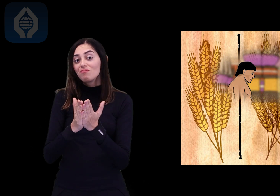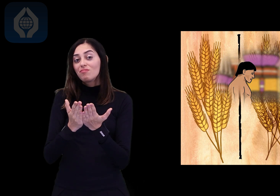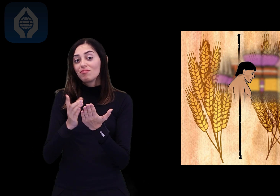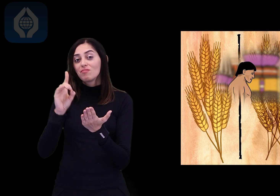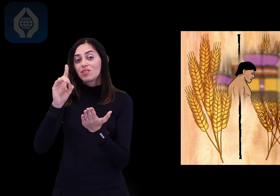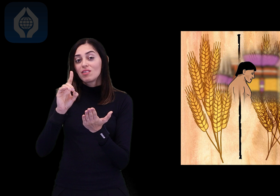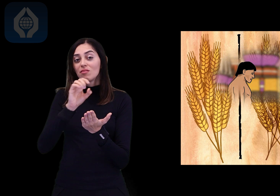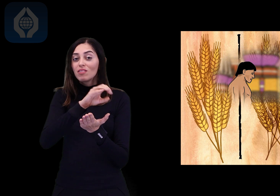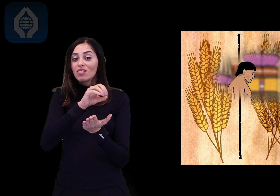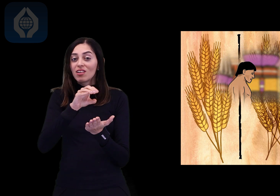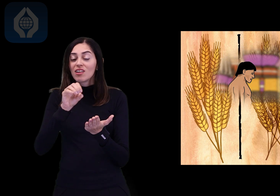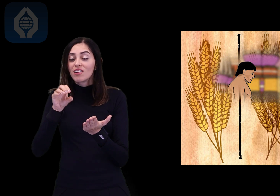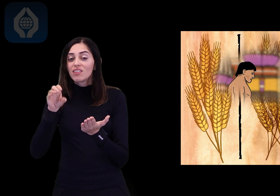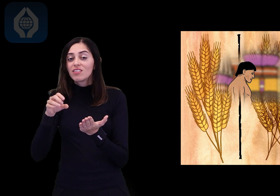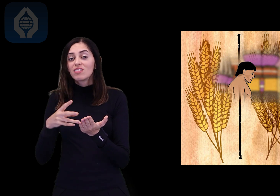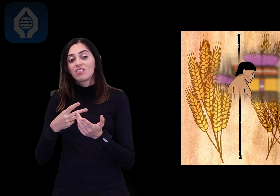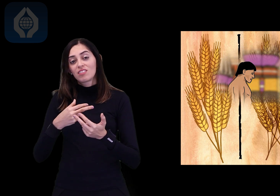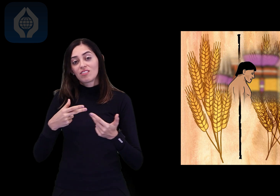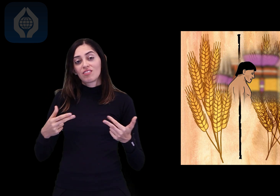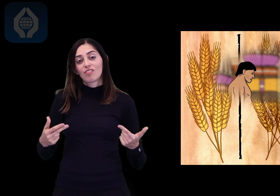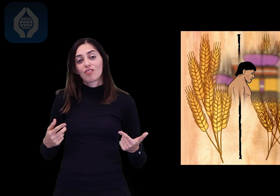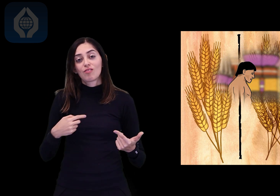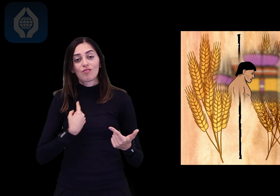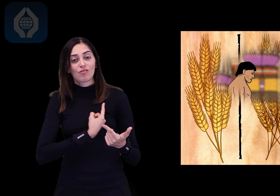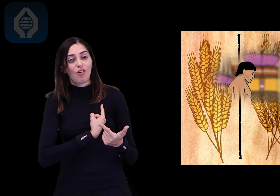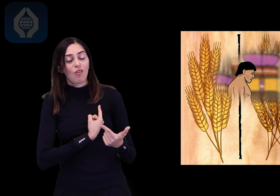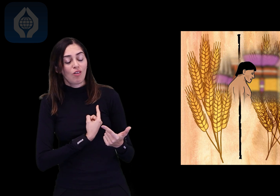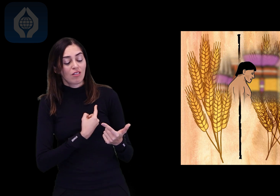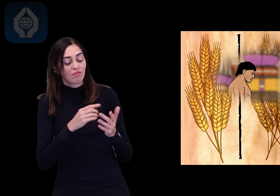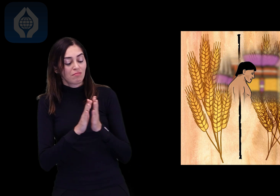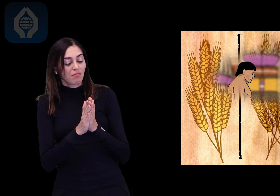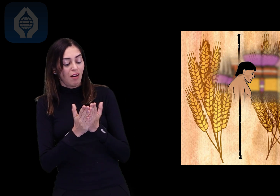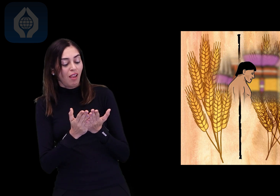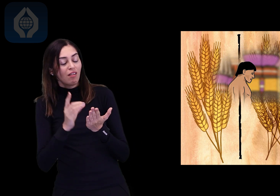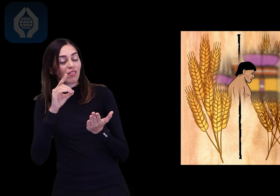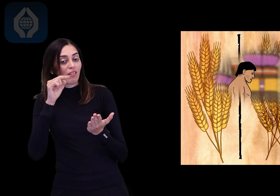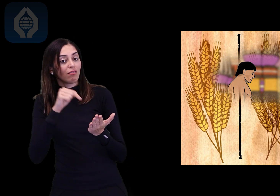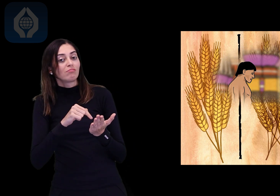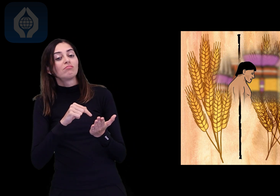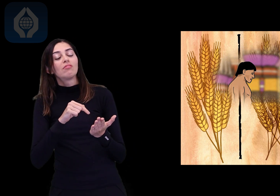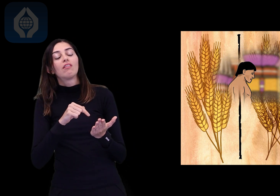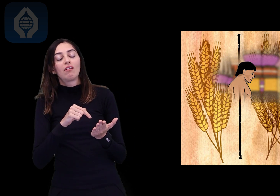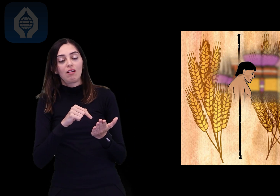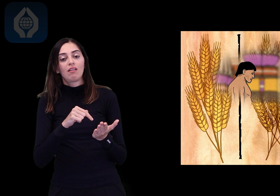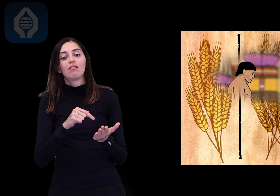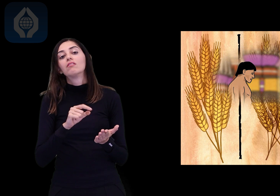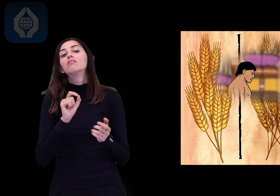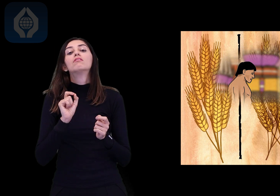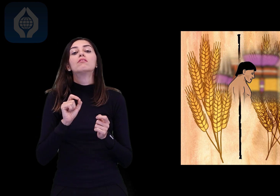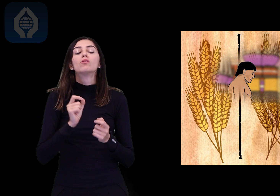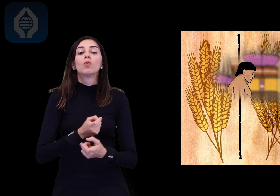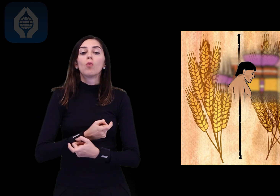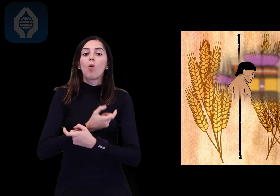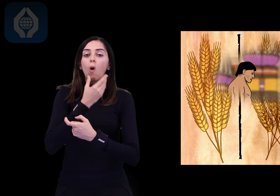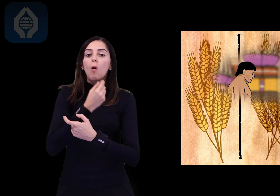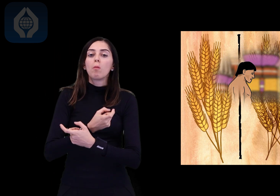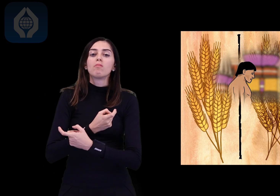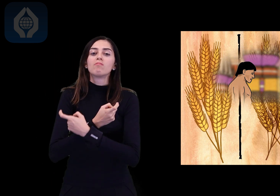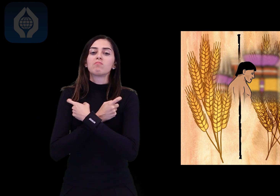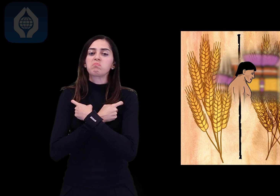futuro? Ele nos ensina as coisas que quer que saibamos através de sua palavra, a Bíblia. O Faraó, rei do